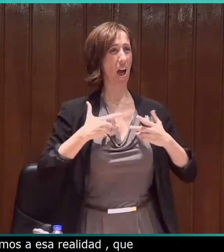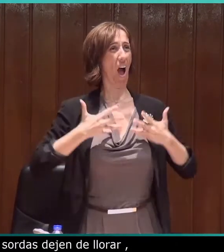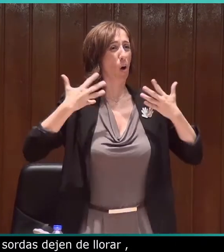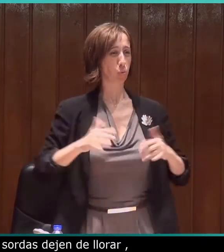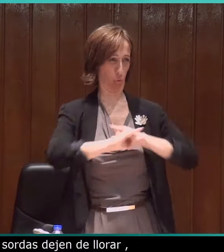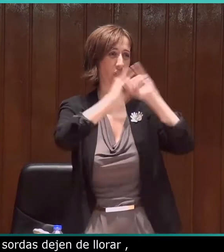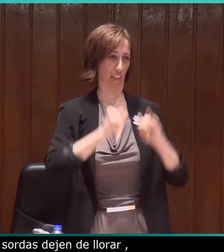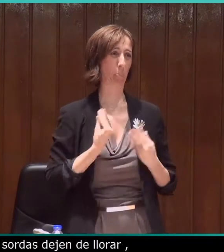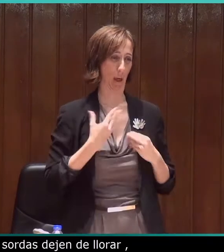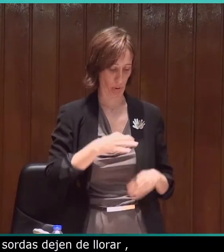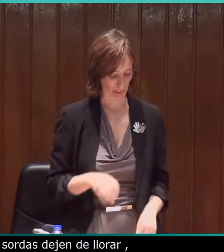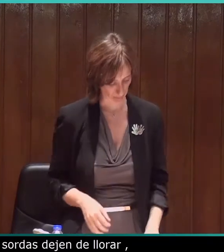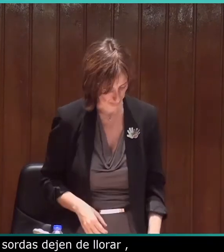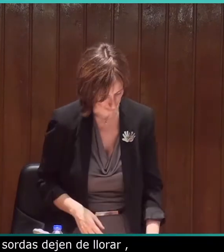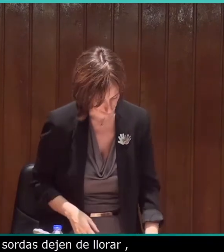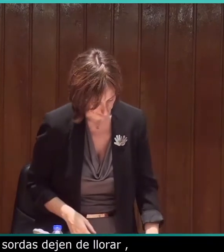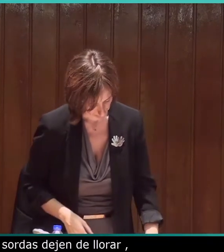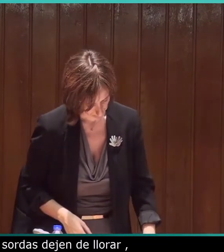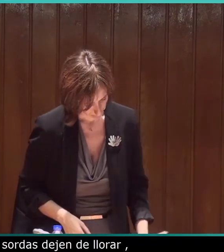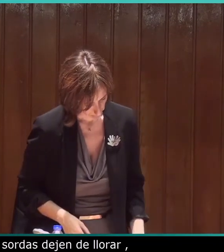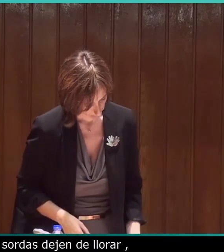identidad para poder sentirse a gusto y feliz